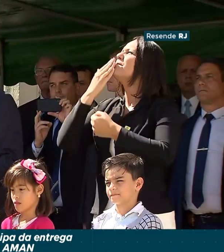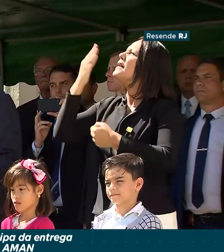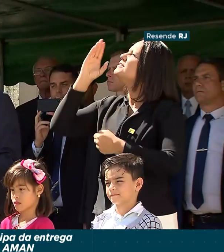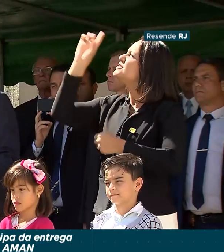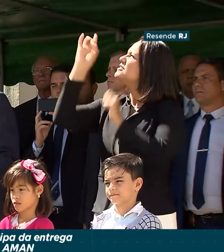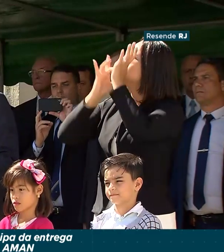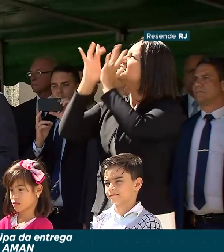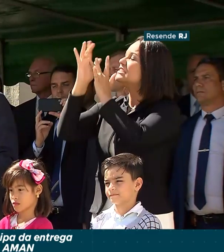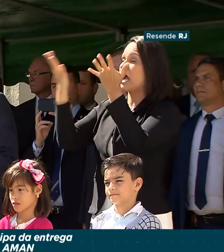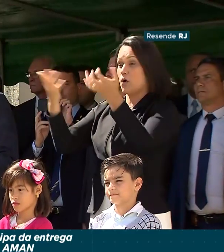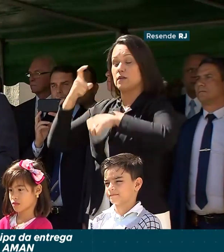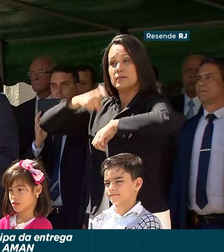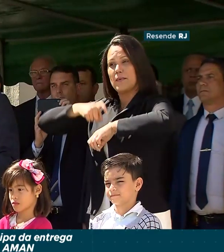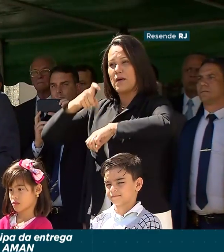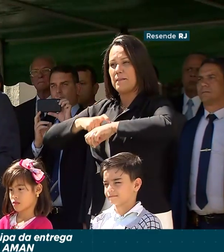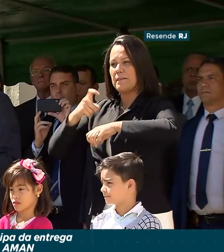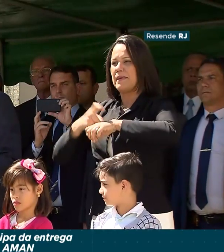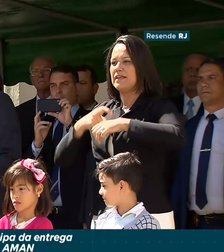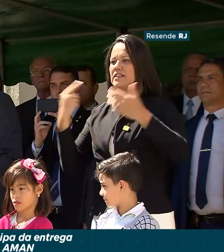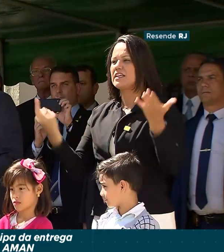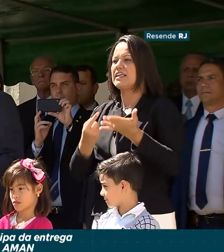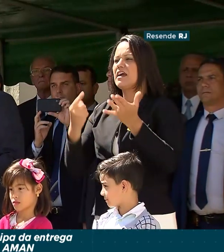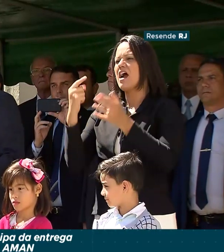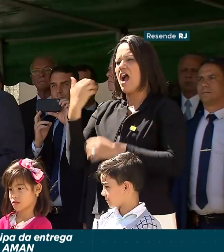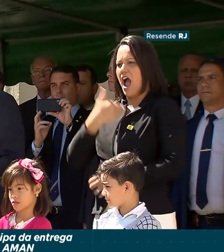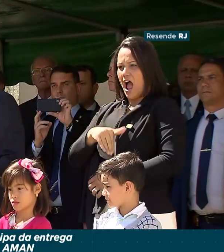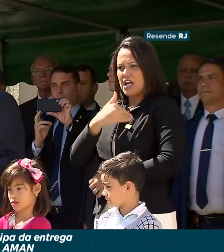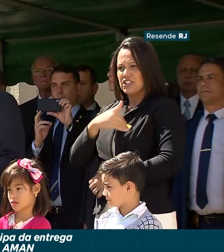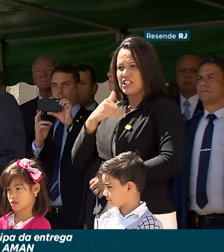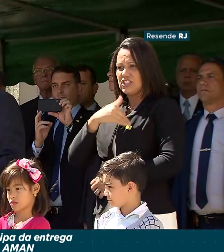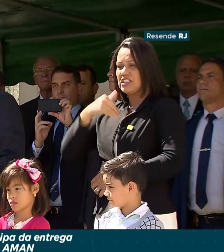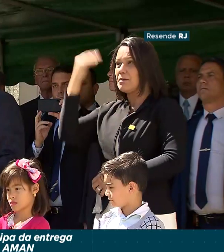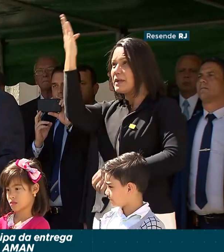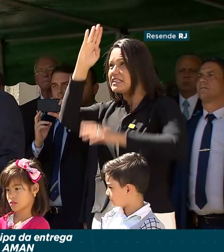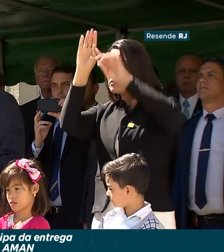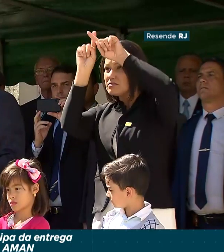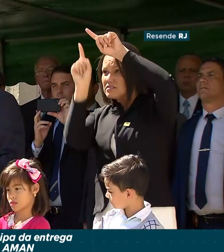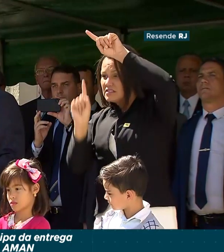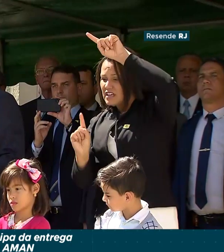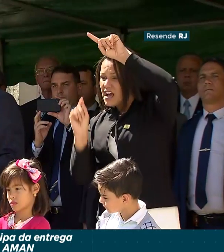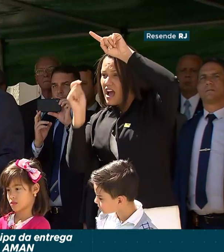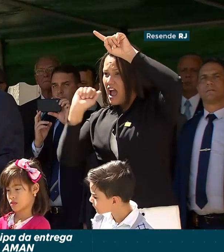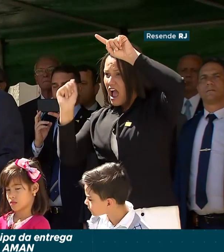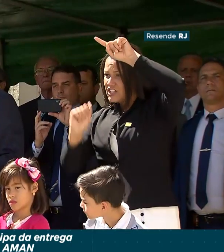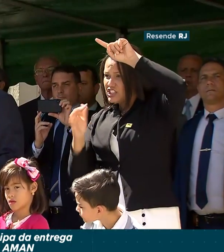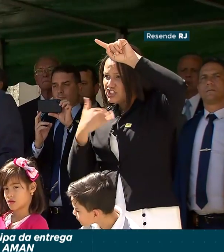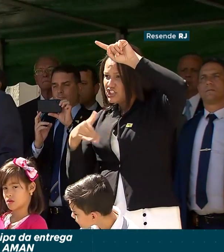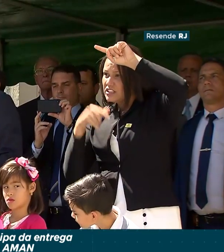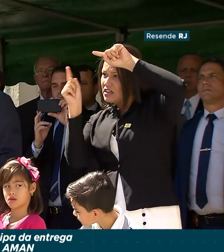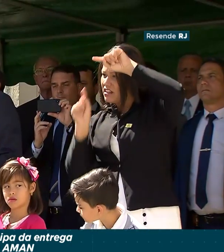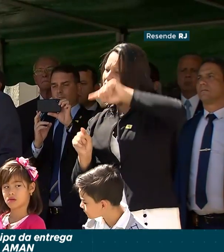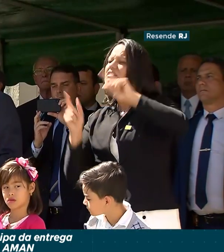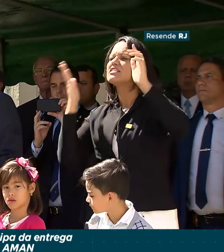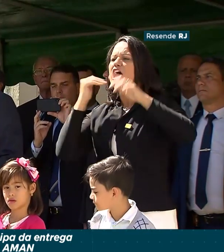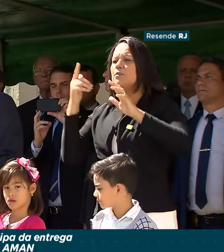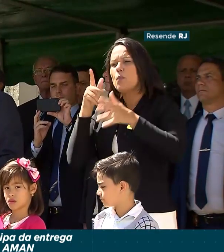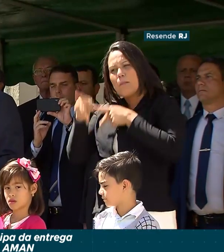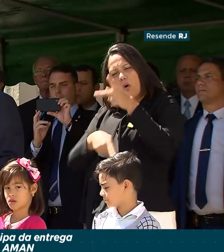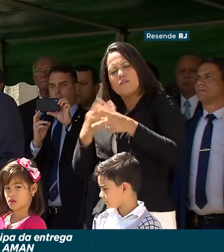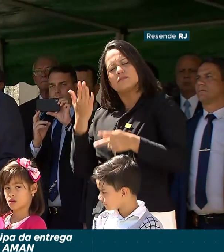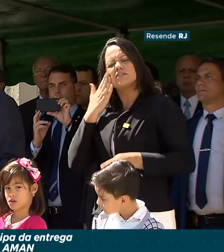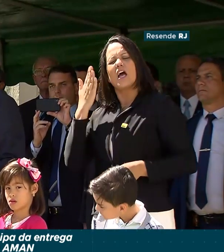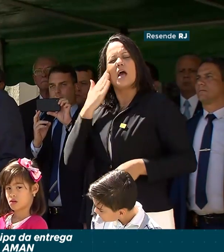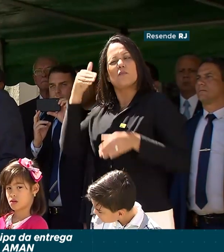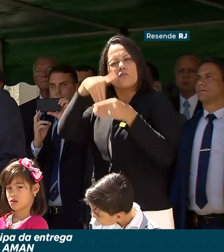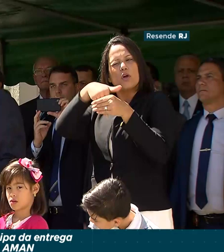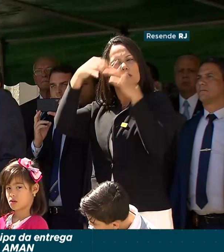nesse momento, que a nossa querida Argentina, mais ao sul, saiba como proceder através do seu povo